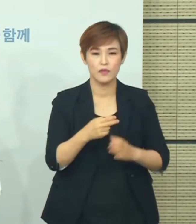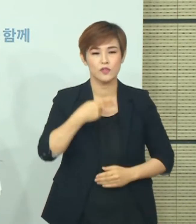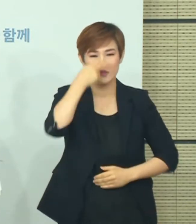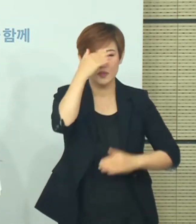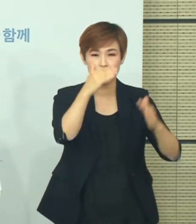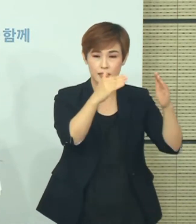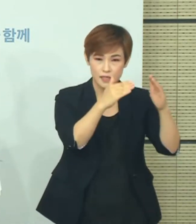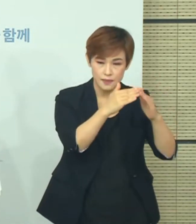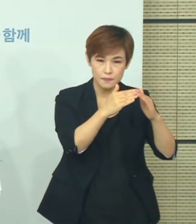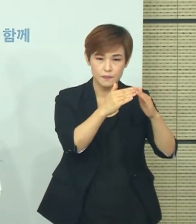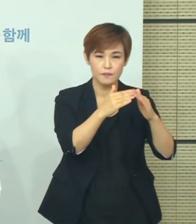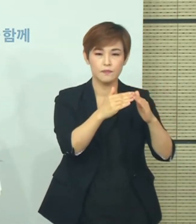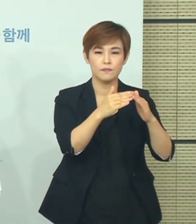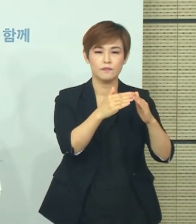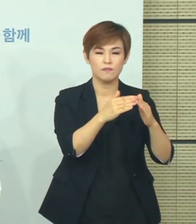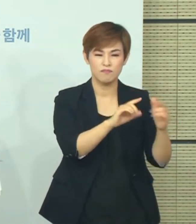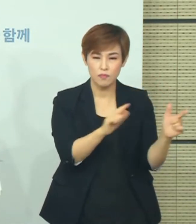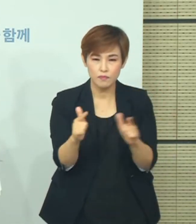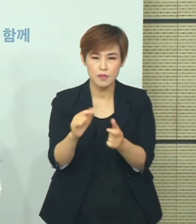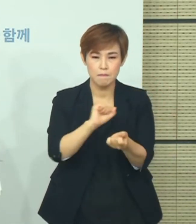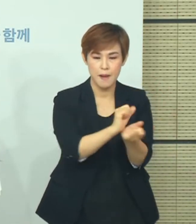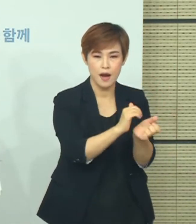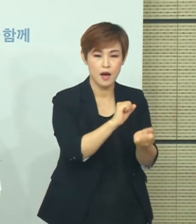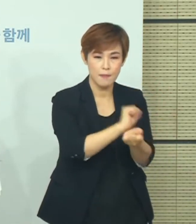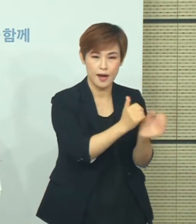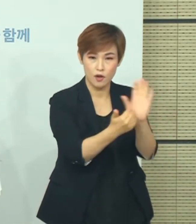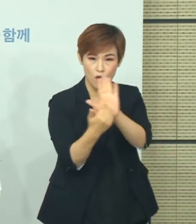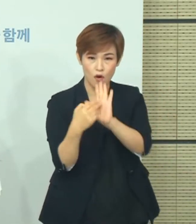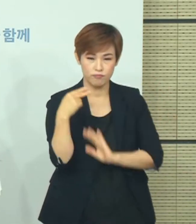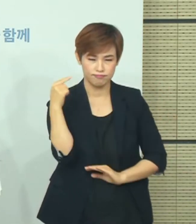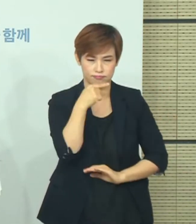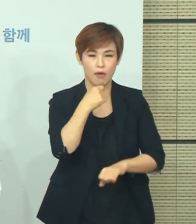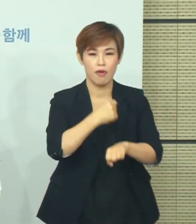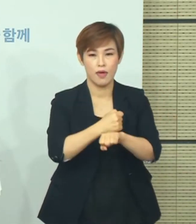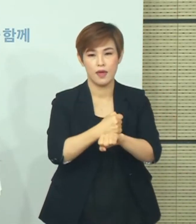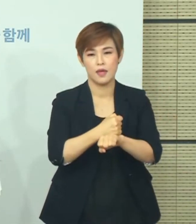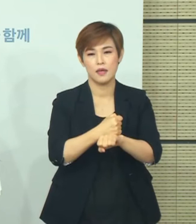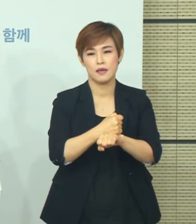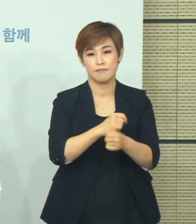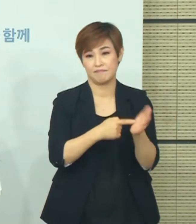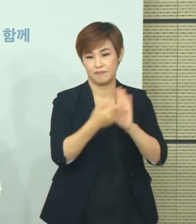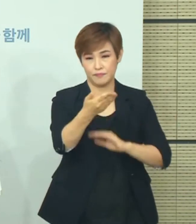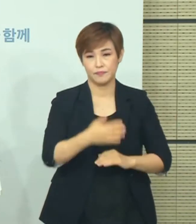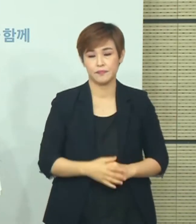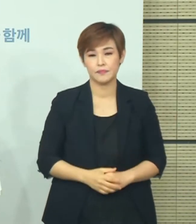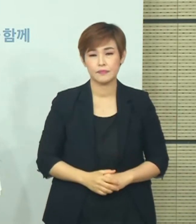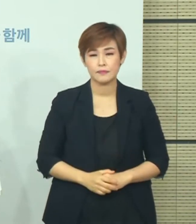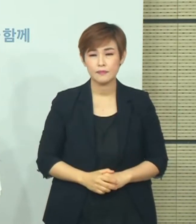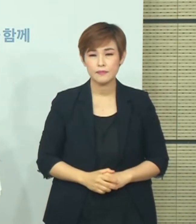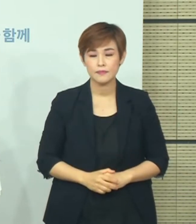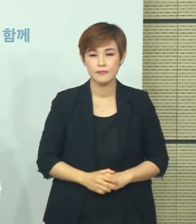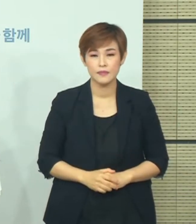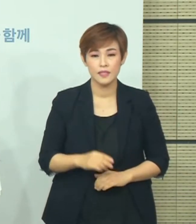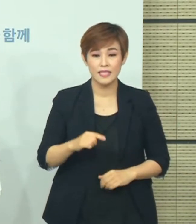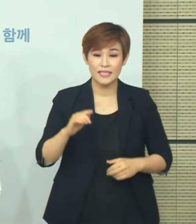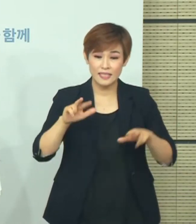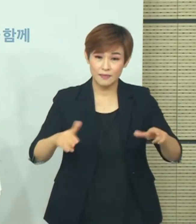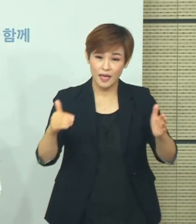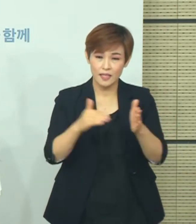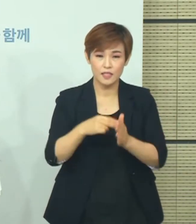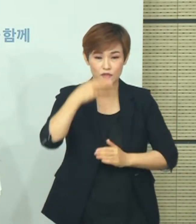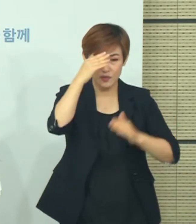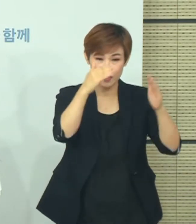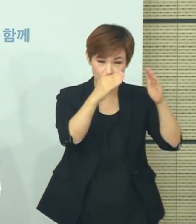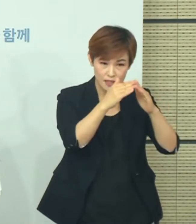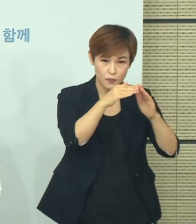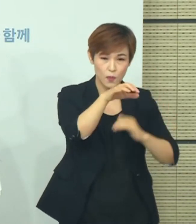유흥시설 방역 수칙 강화 방안에 대해 말씀드리겠습니다. 정부는 그간 유흥주점,